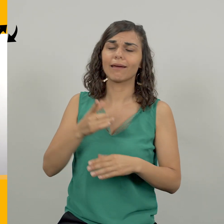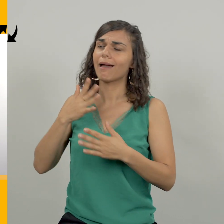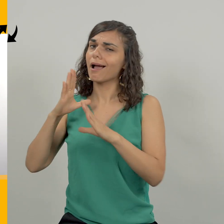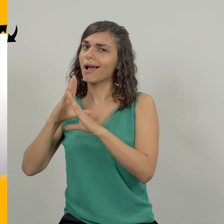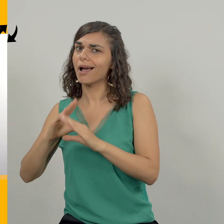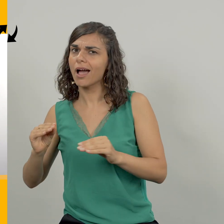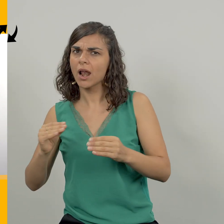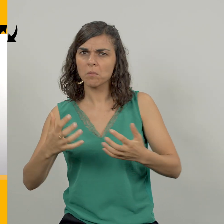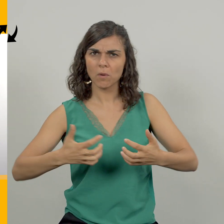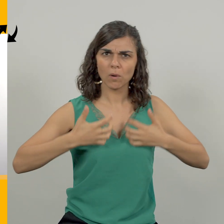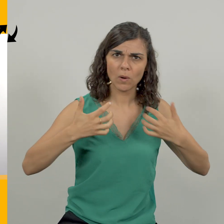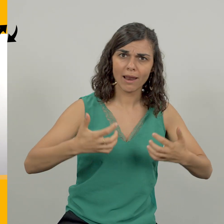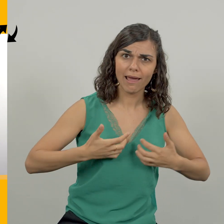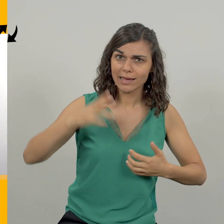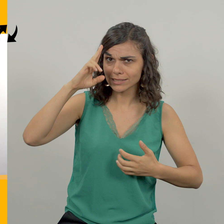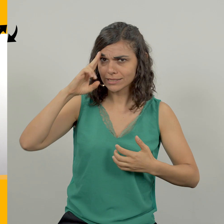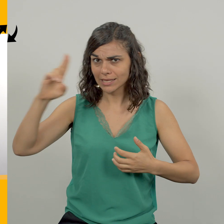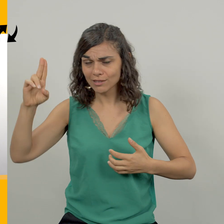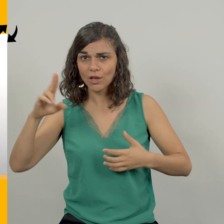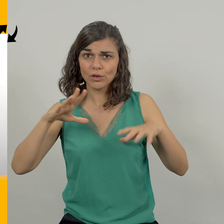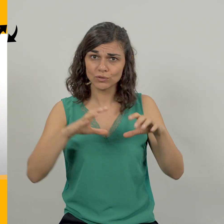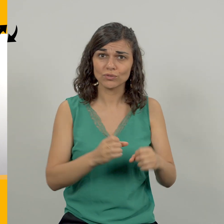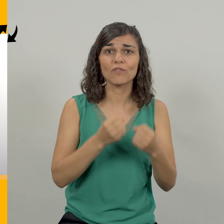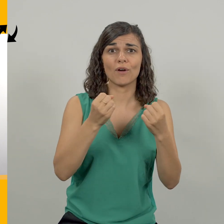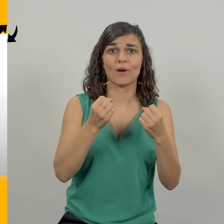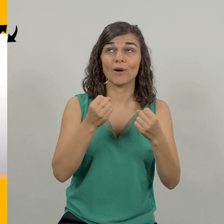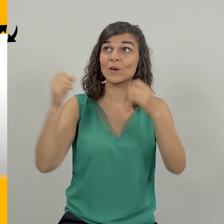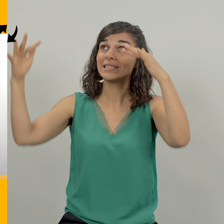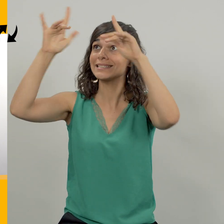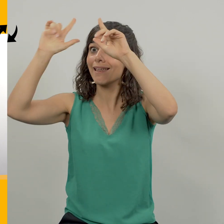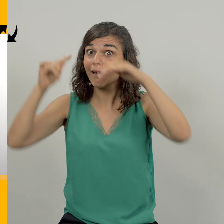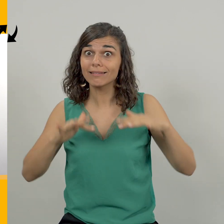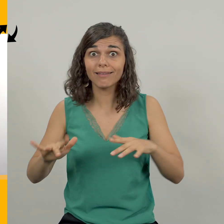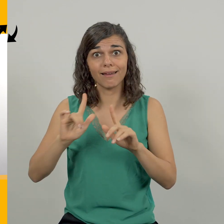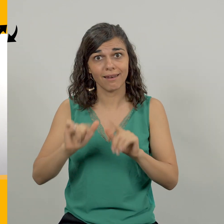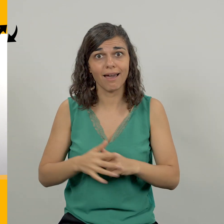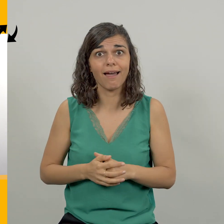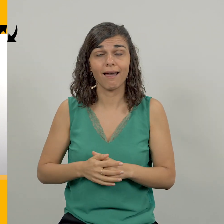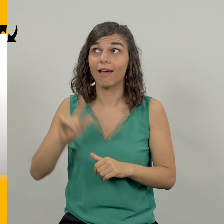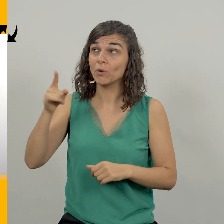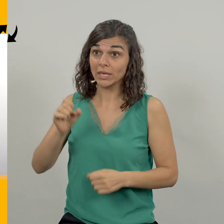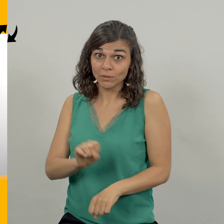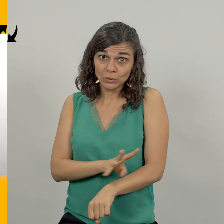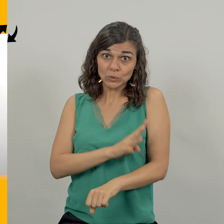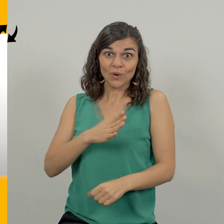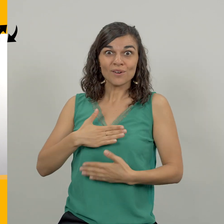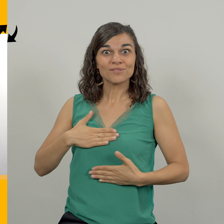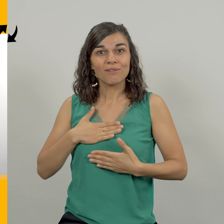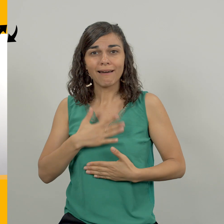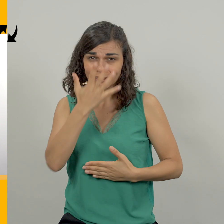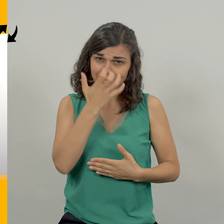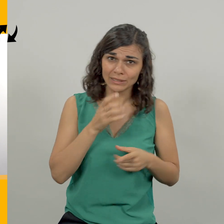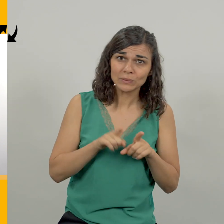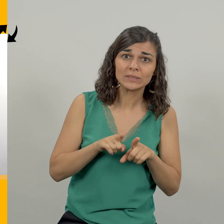Seigneur et Sauveur, au ciel et sur la terre. Il éprouve joie et tristesse, sans limite, mais pourtant